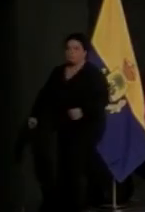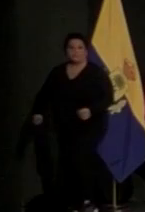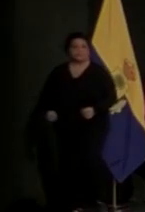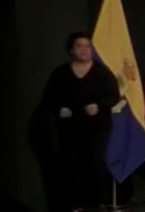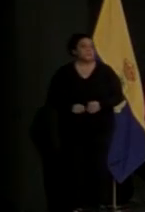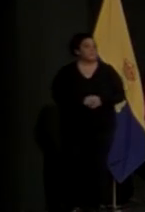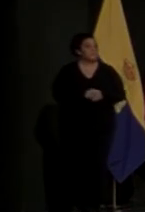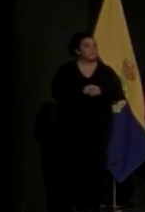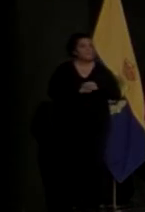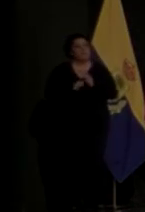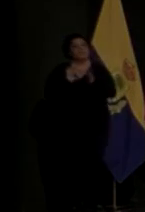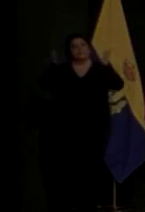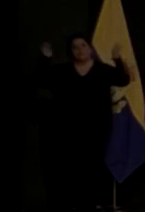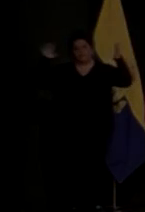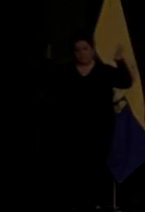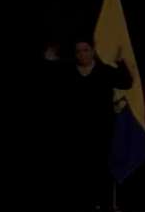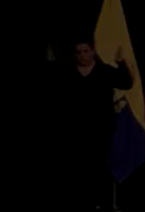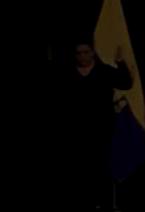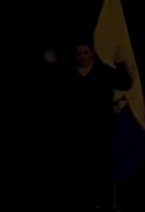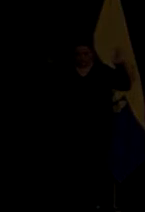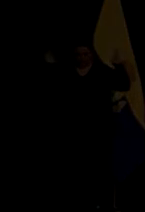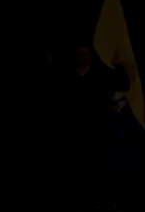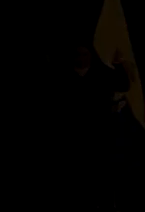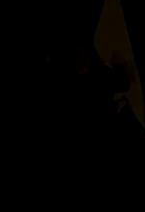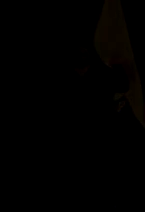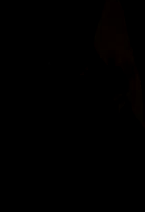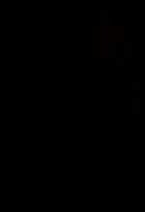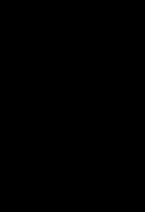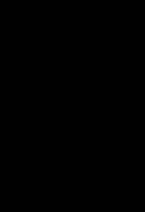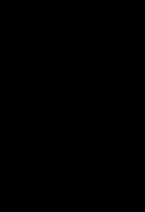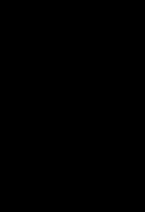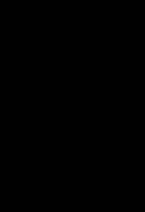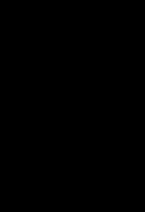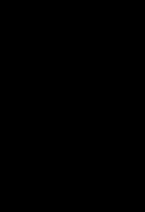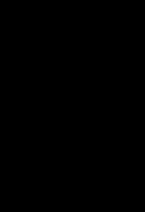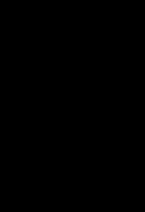Enhorabuena a la coral Eloy Viro.